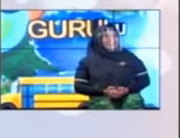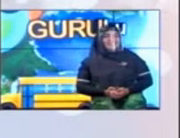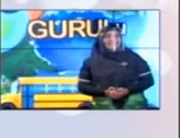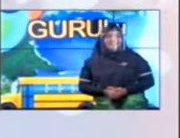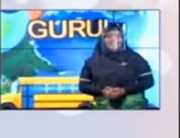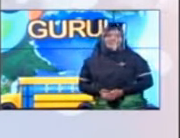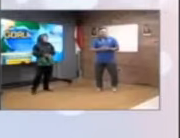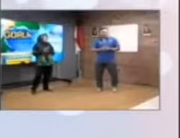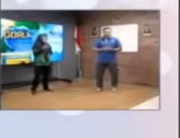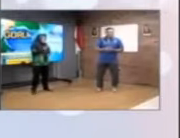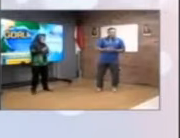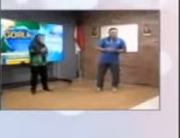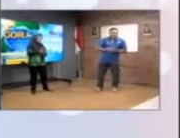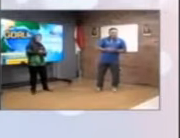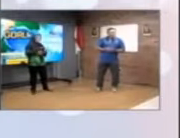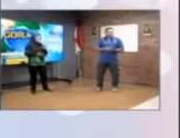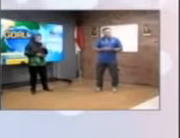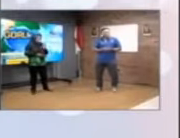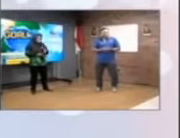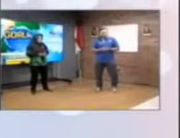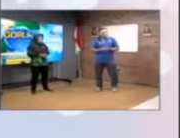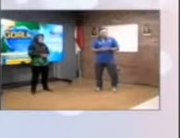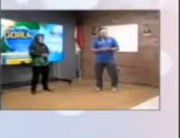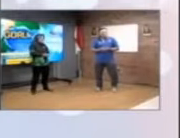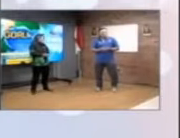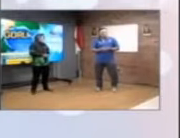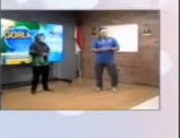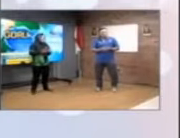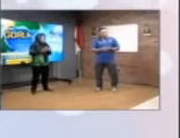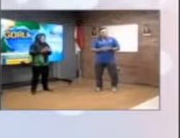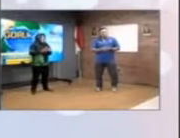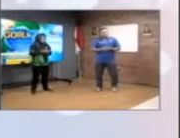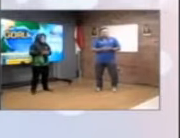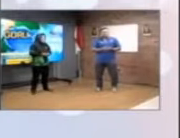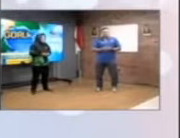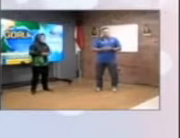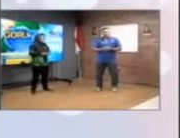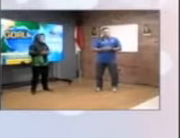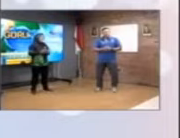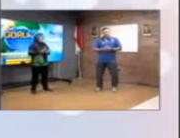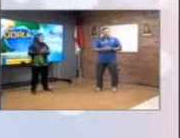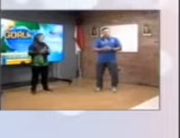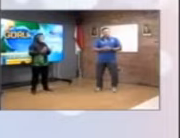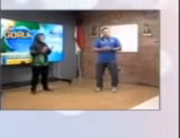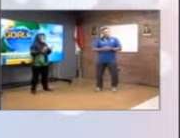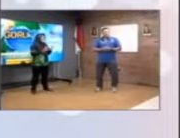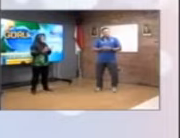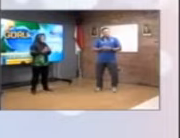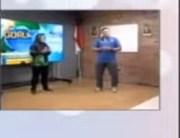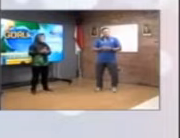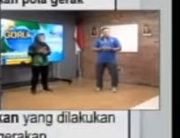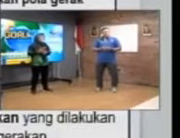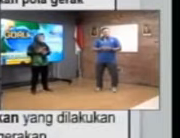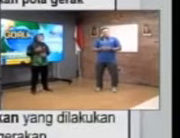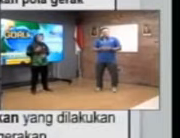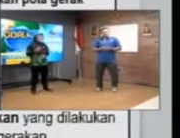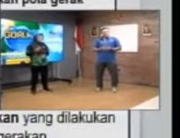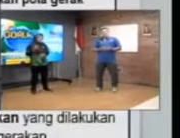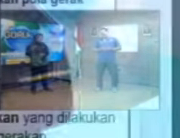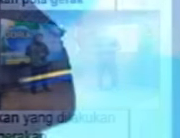baik, terima kasih Bu Regina. Untuk yang kedua ada gerak dominan. Gerak dominan merupakan pola gerak yang mendasari